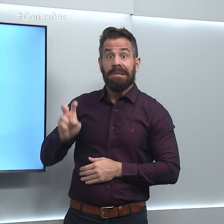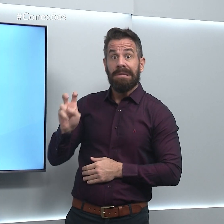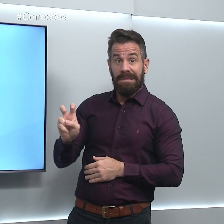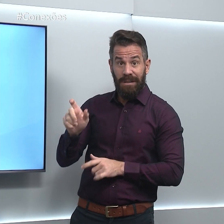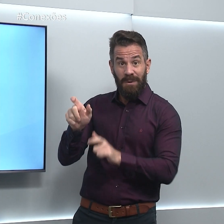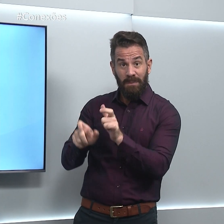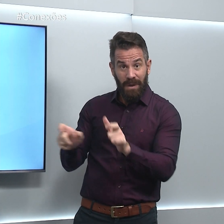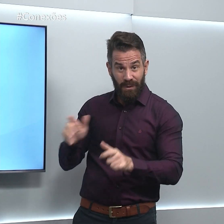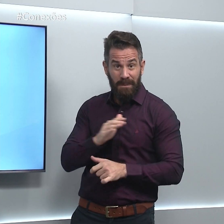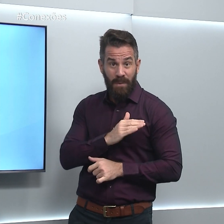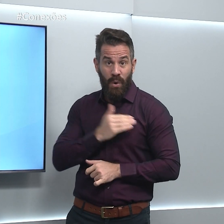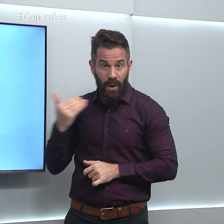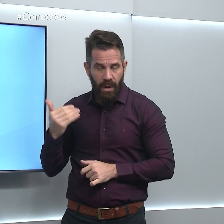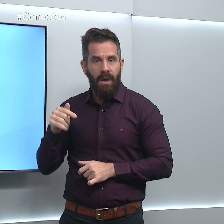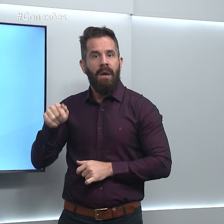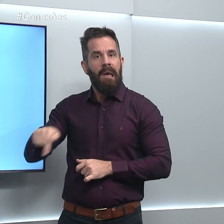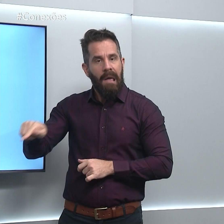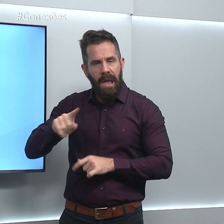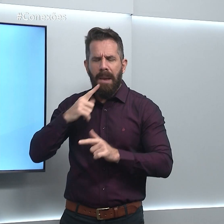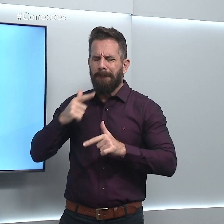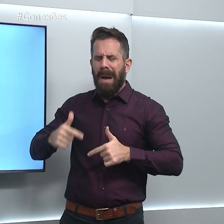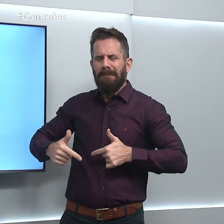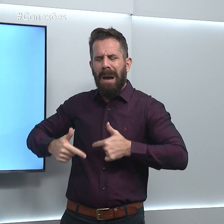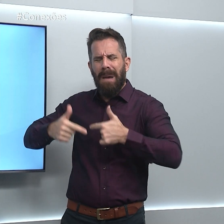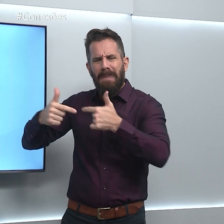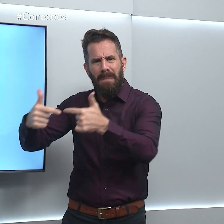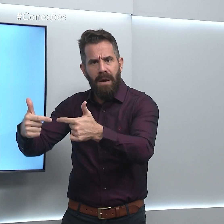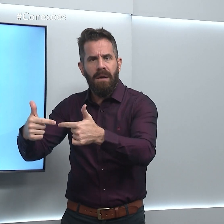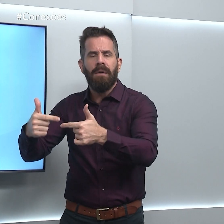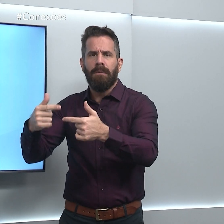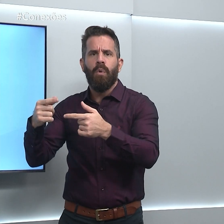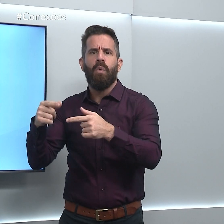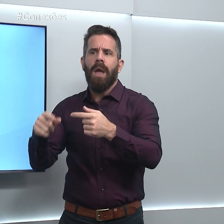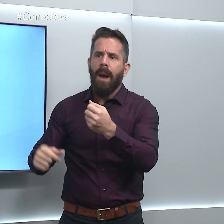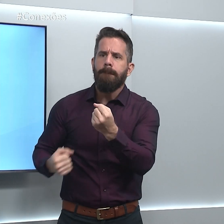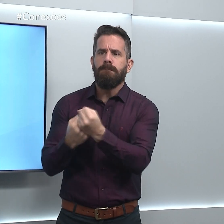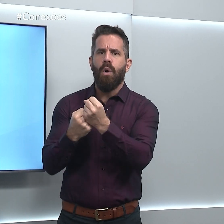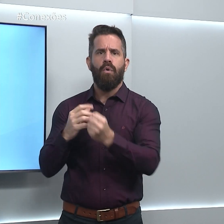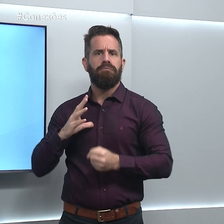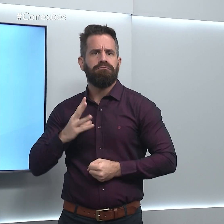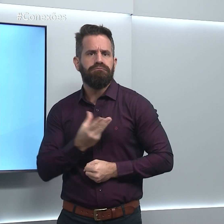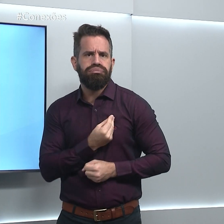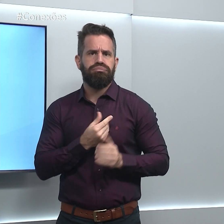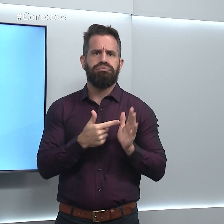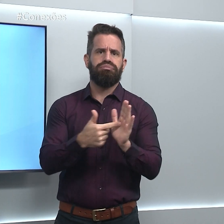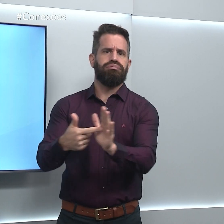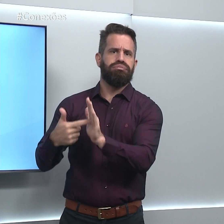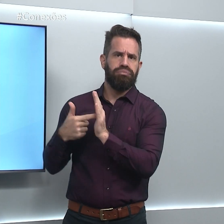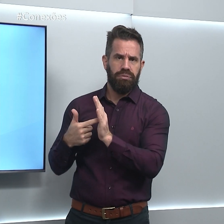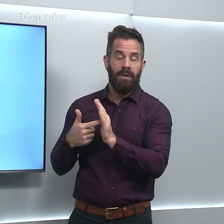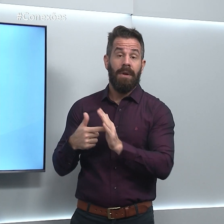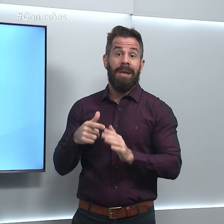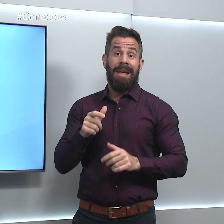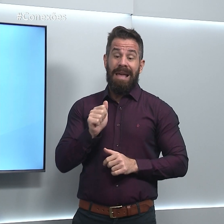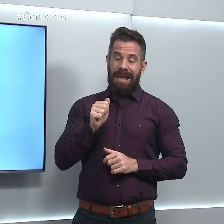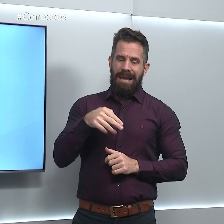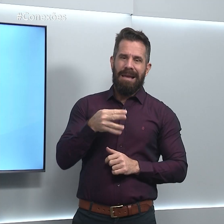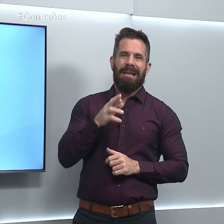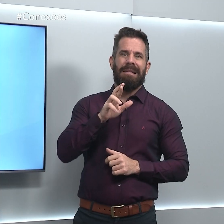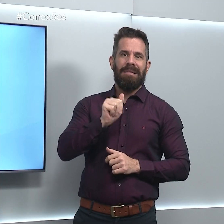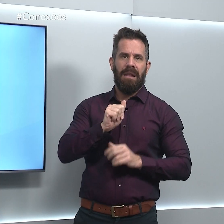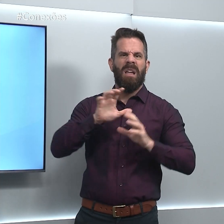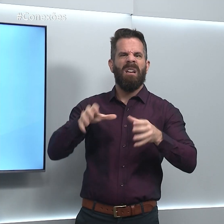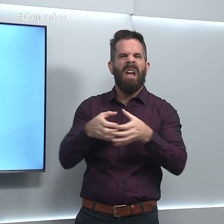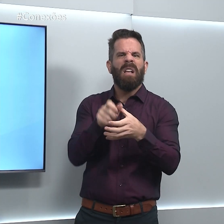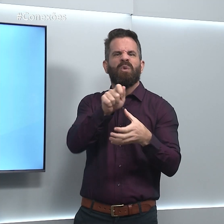com a última edição do dossiê da ANTRA, que é a Associação Nacional de Travestis e Transsexuais, que foi lançado na última